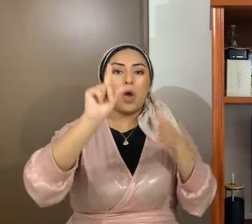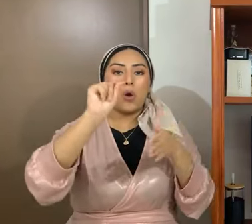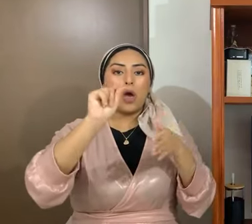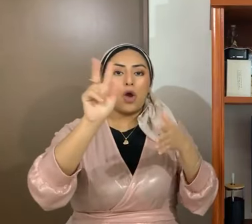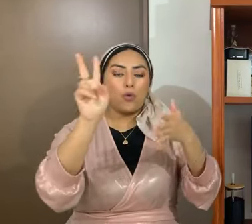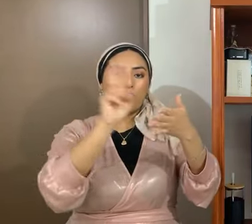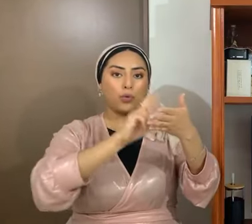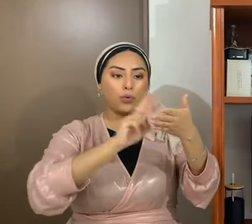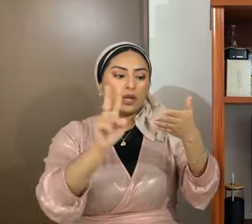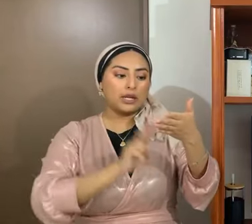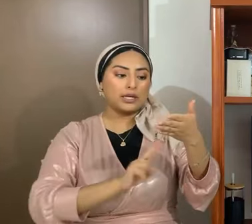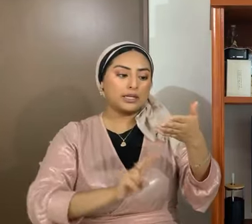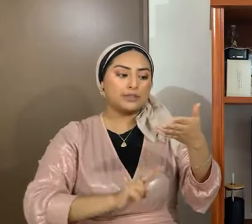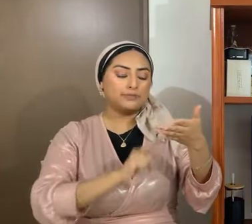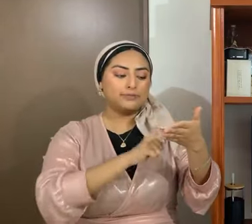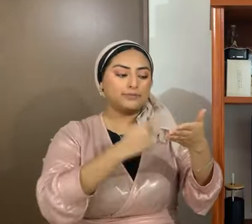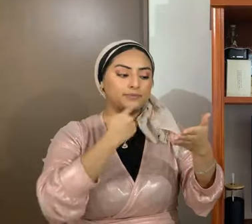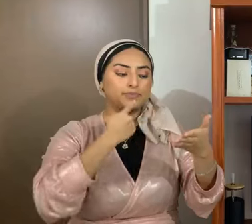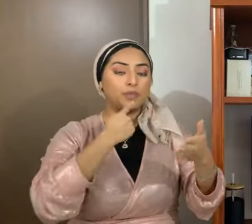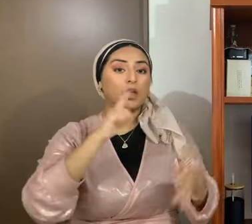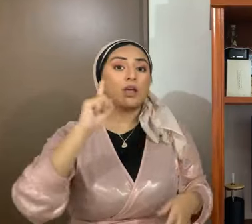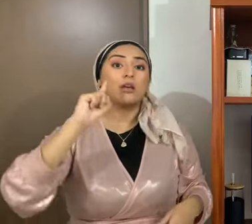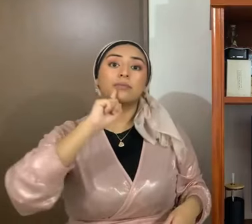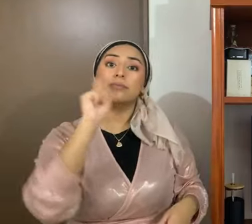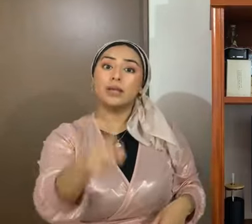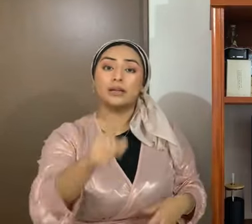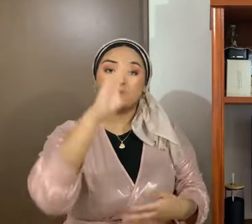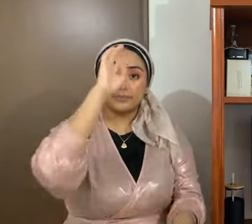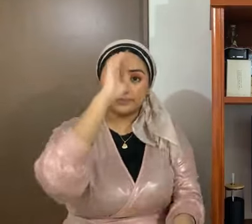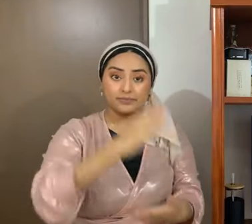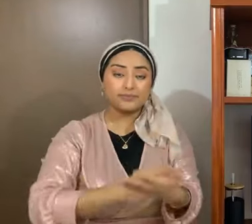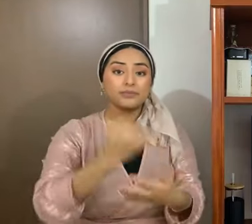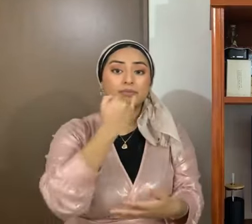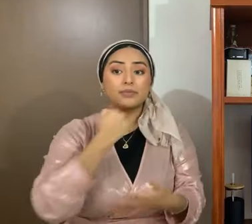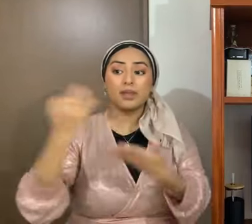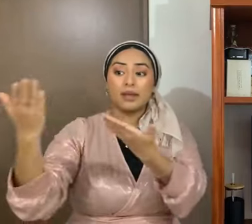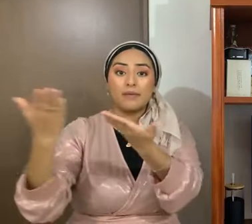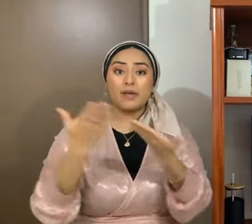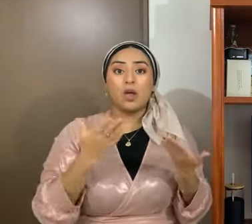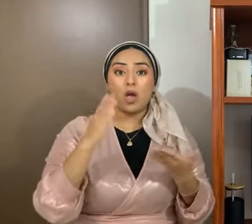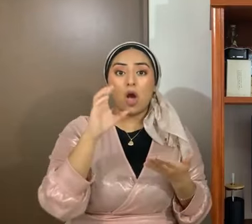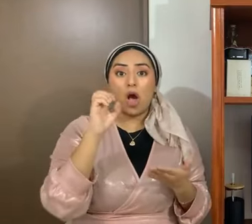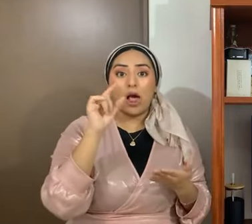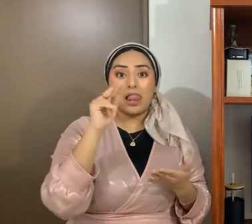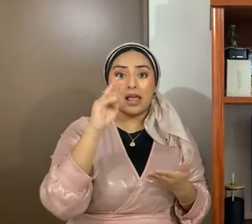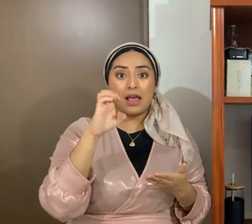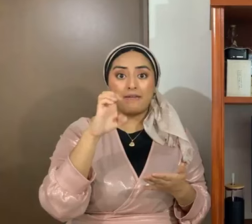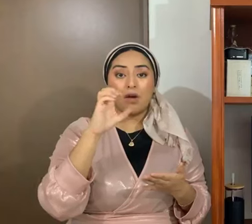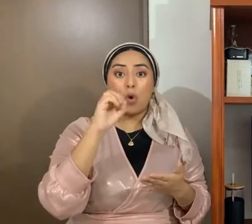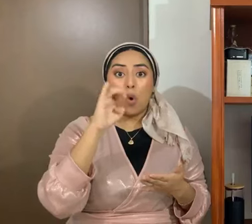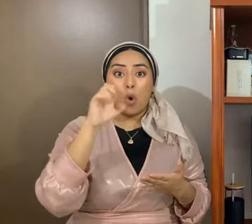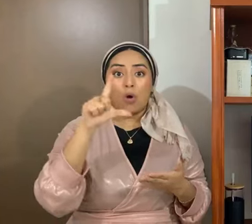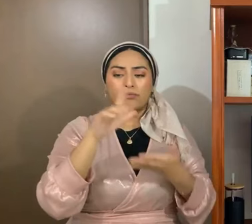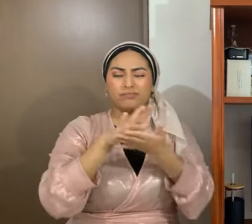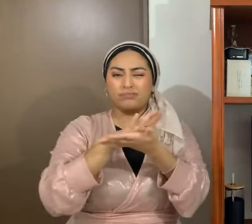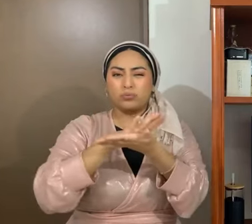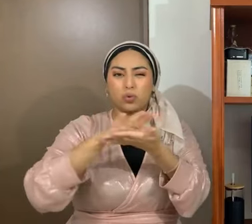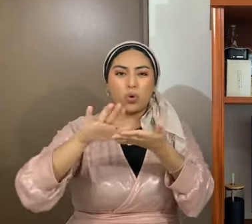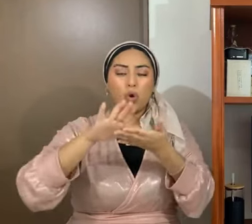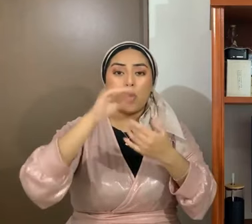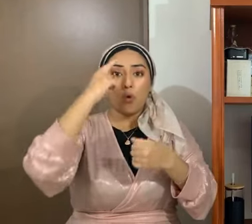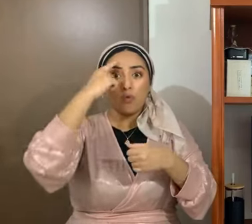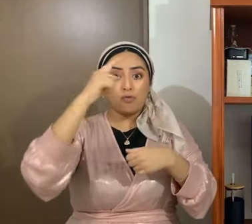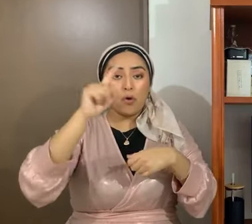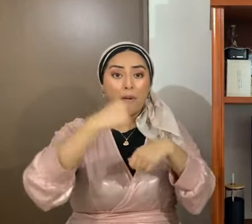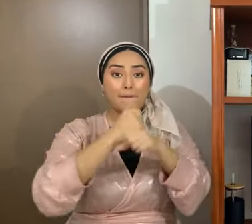vamos a leer. A ver, dice, y mandarás a los hijos de Israel que te traigan aceite puro de olivas machacadas para el alumbrado,